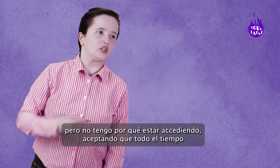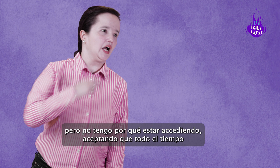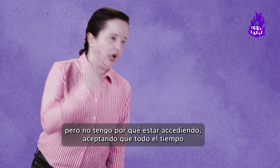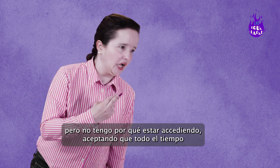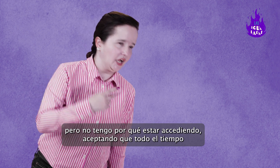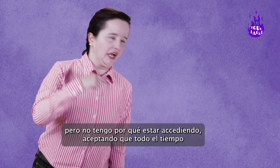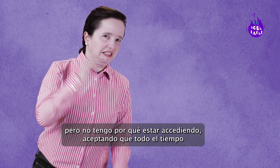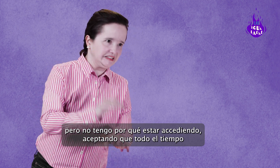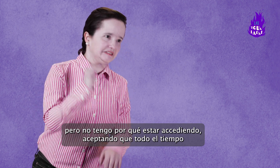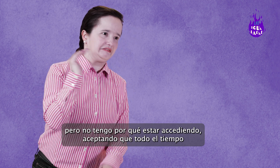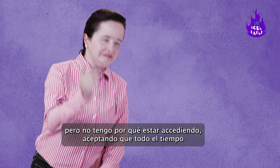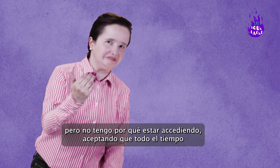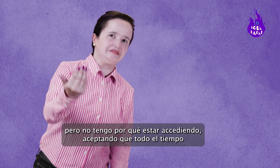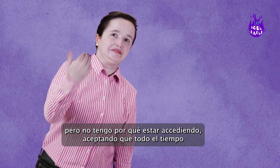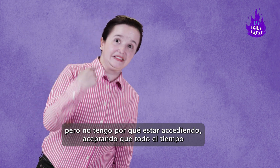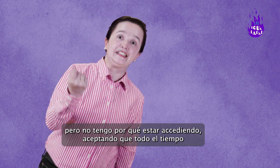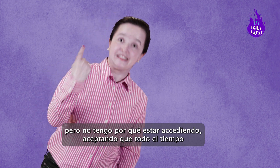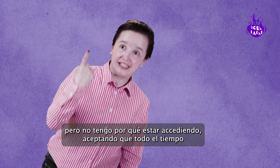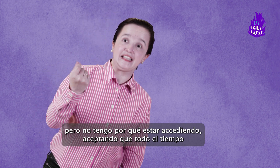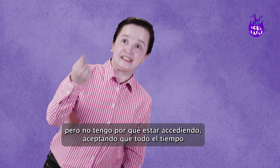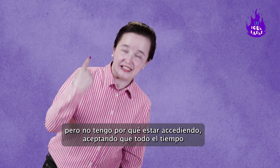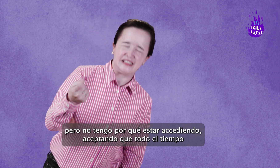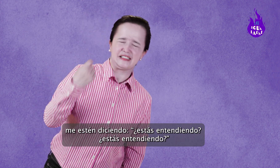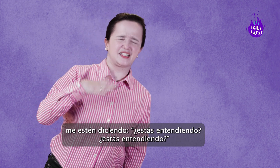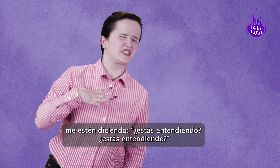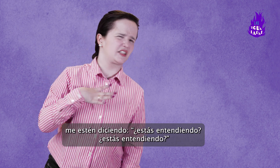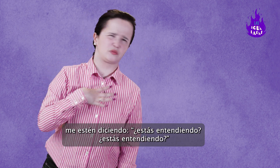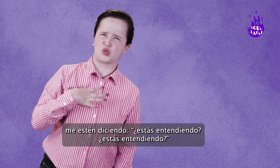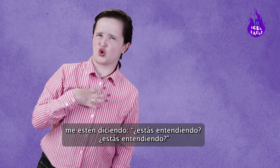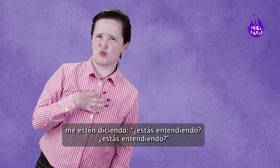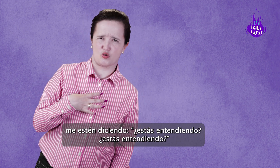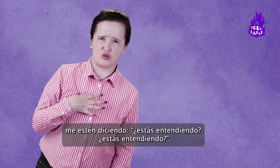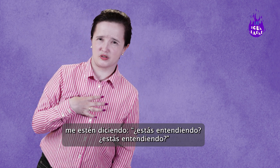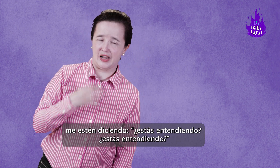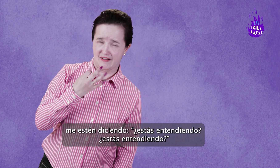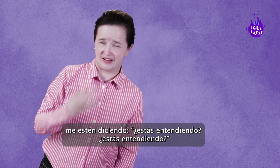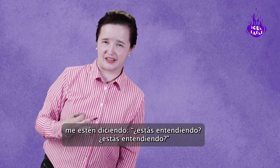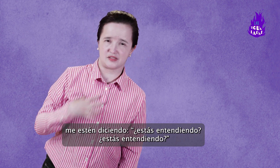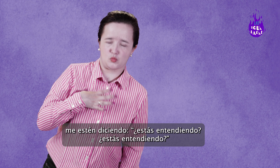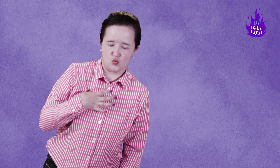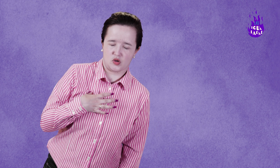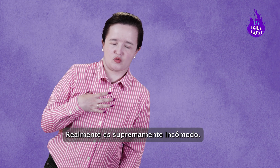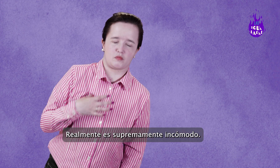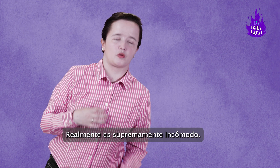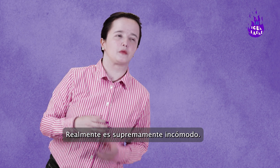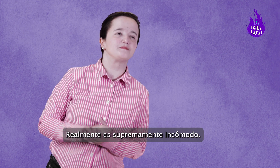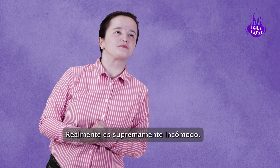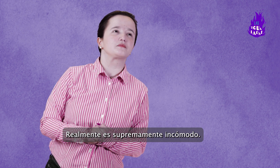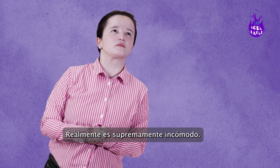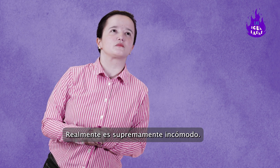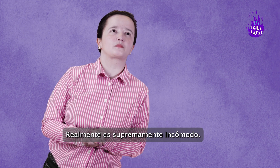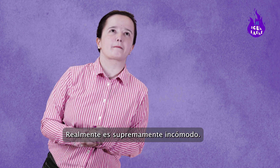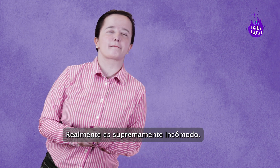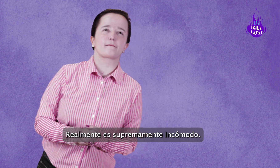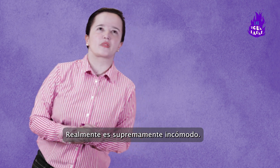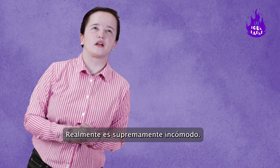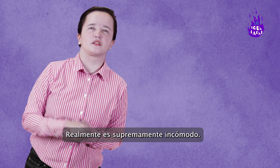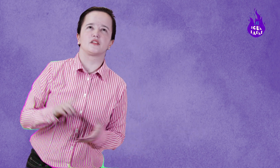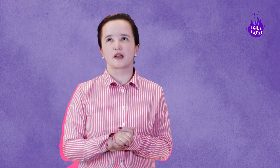no tengo por qué estar accediendo, aceptando que todo el tiempo me estén diciendo, ¿Estás entendiendo? ¿Estás entendiendo? Realmente es supremamente incómodo.